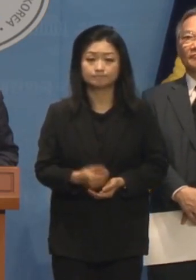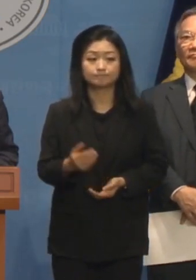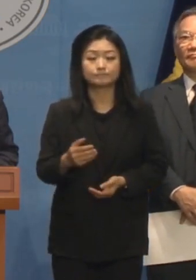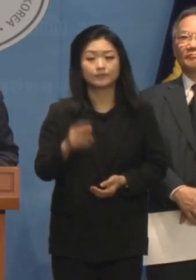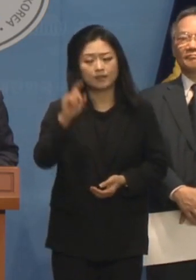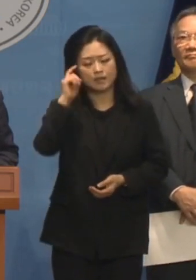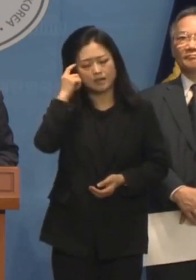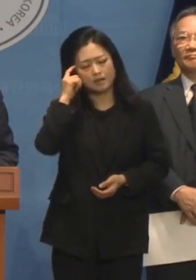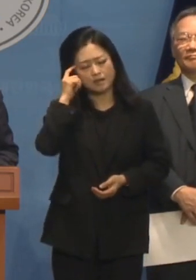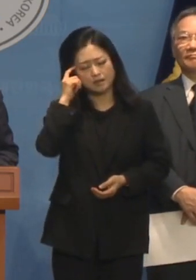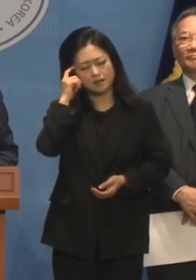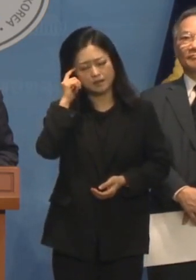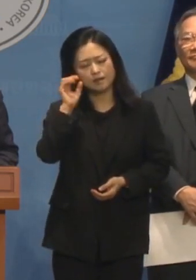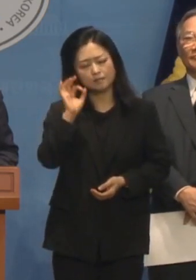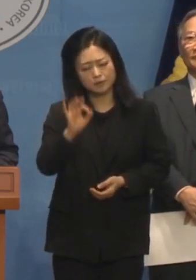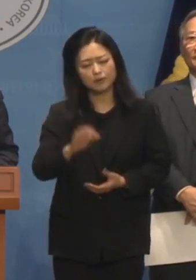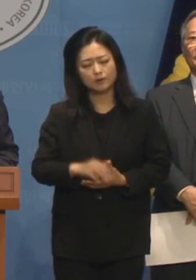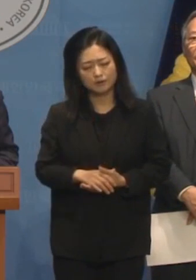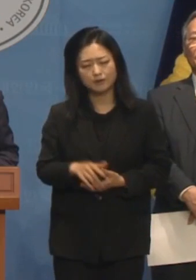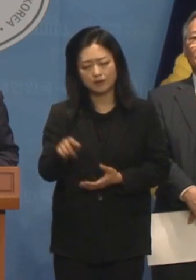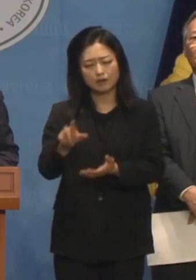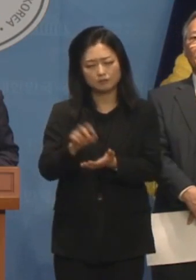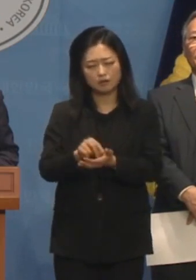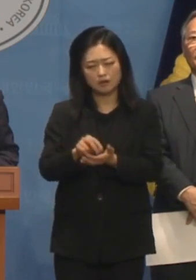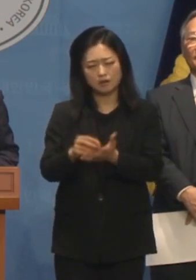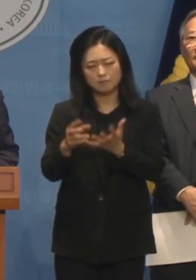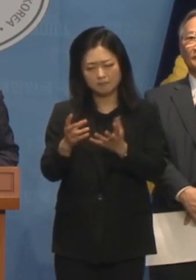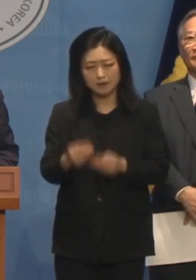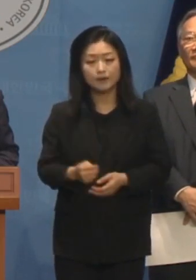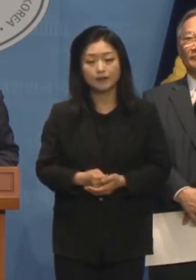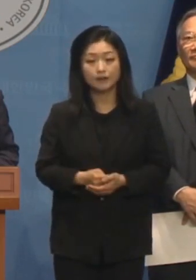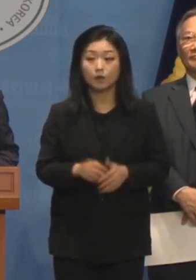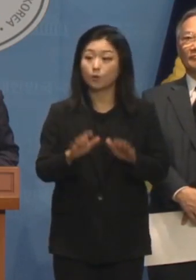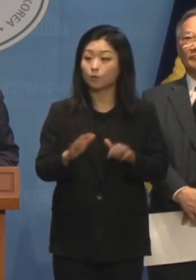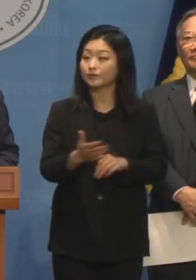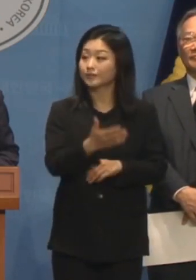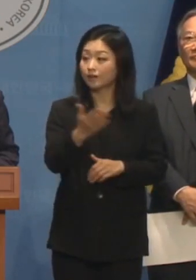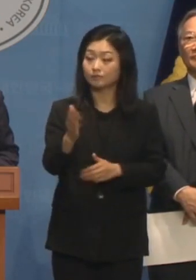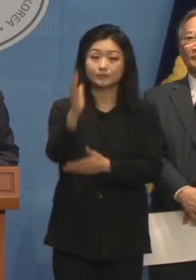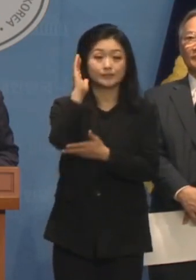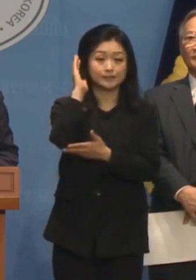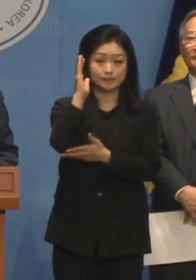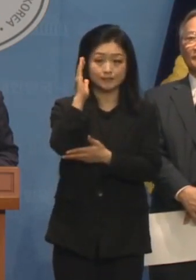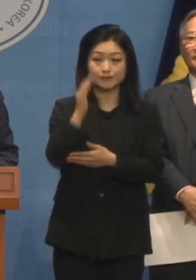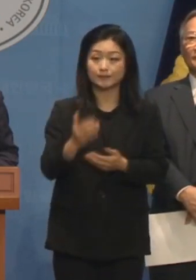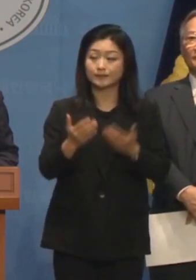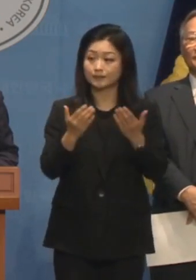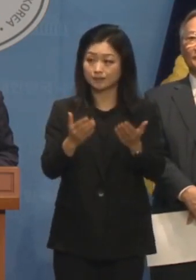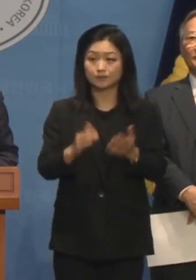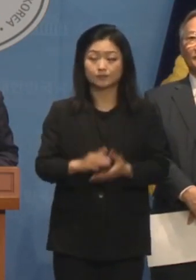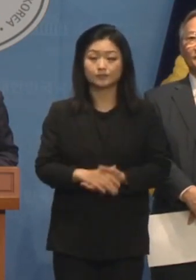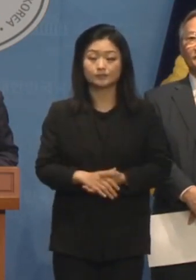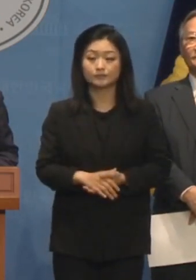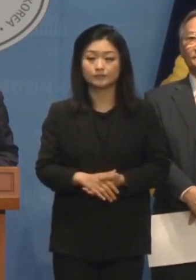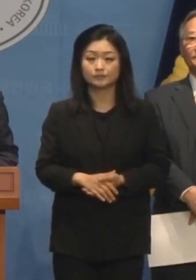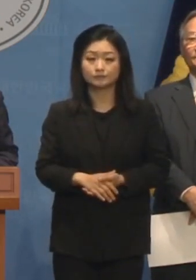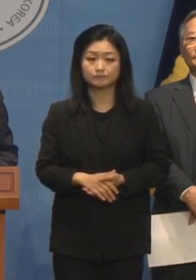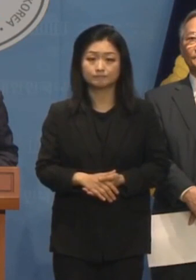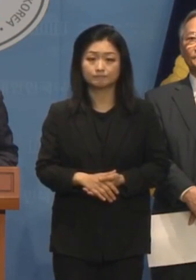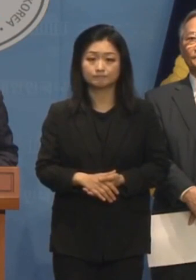가지 생각이 많이 들었습니다. 오늘 기자회견을 기점으로 해서